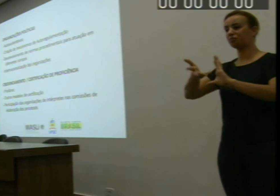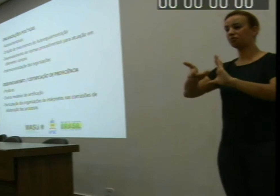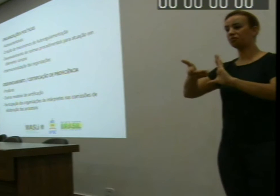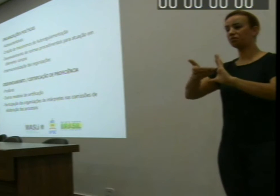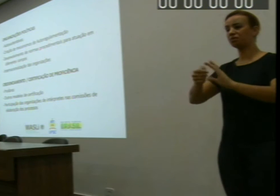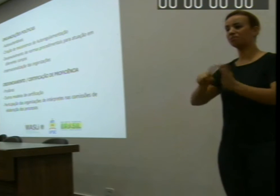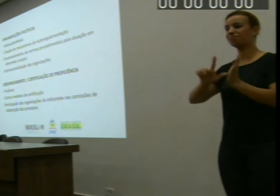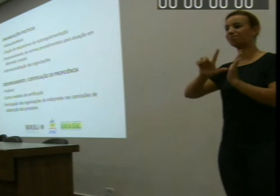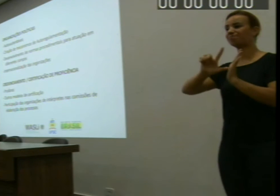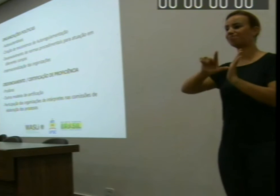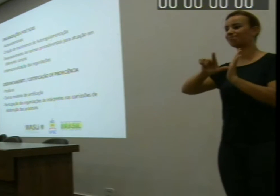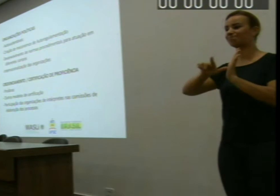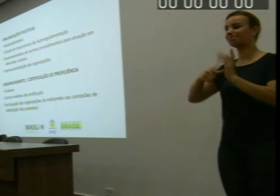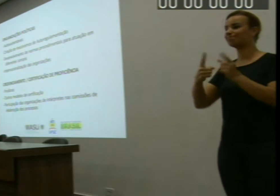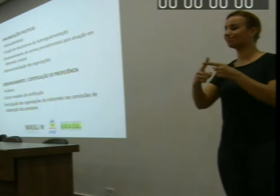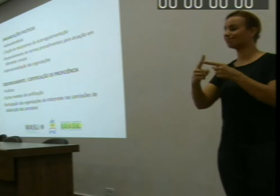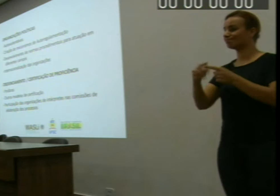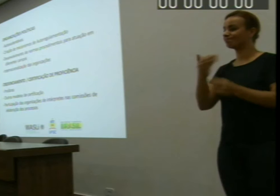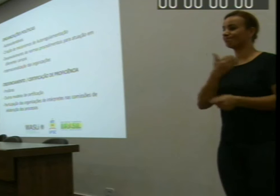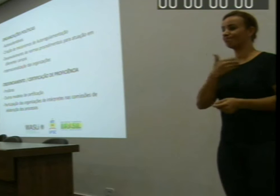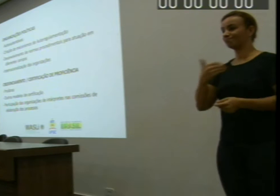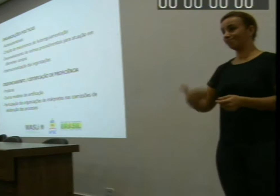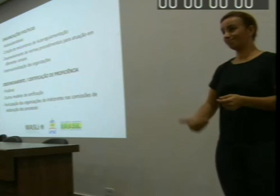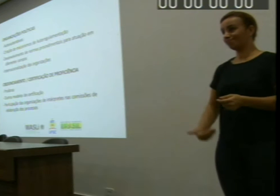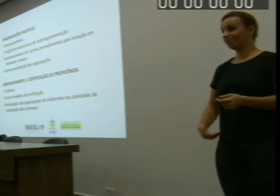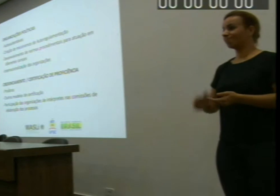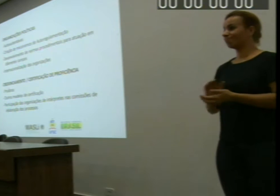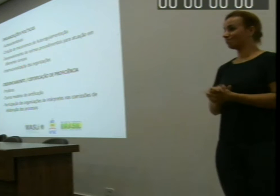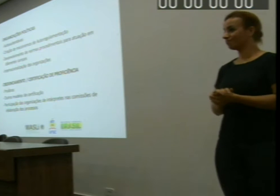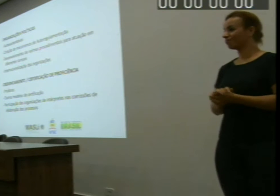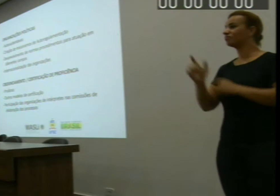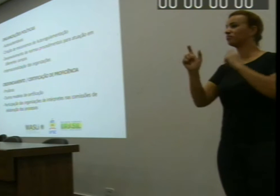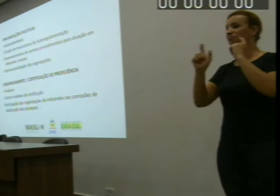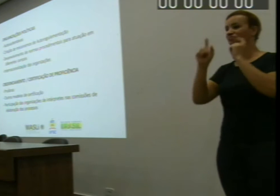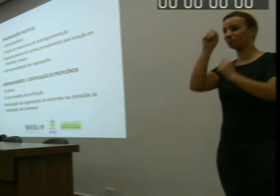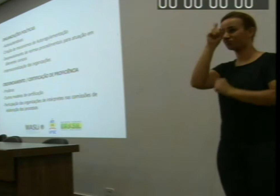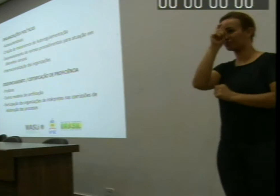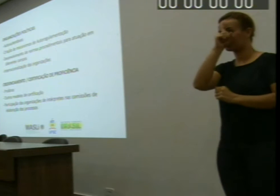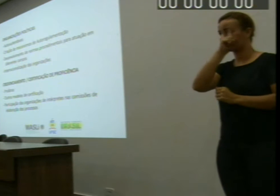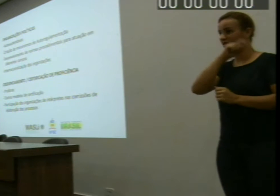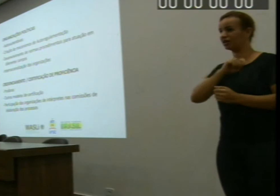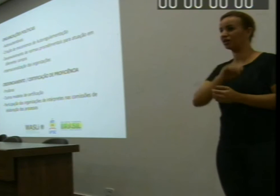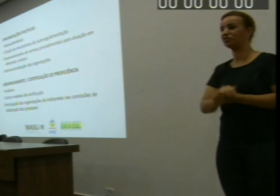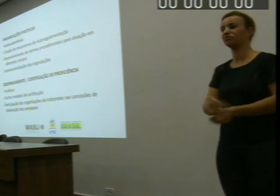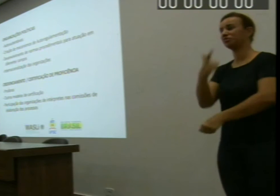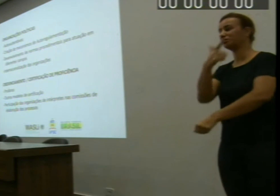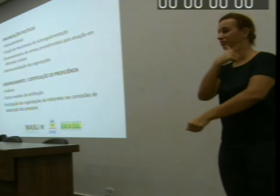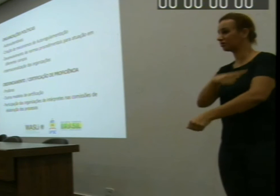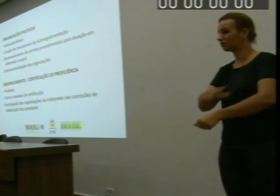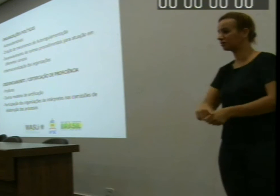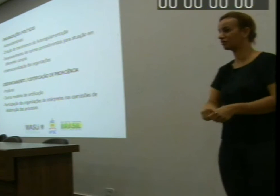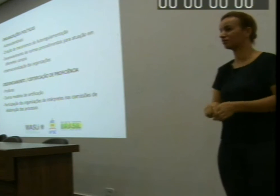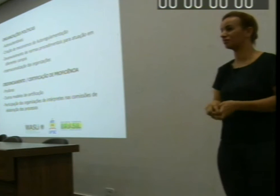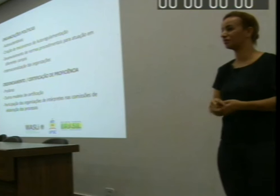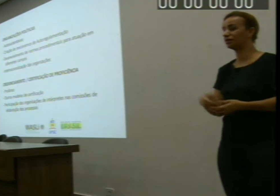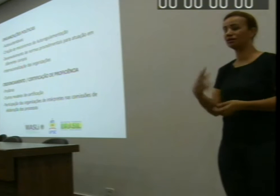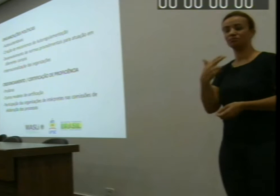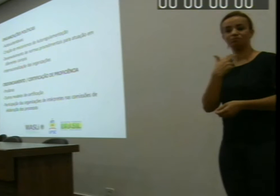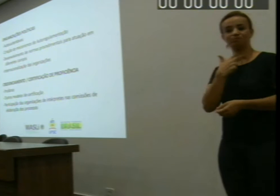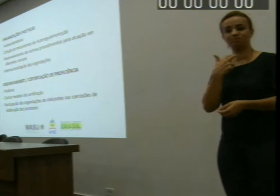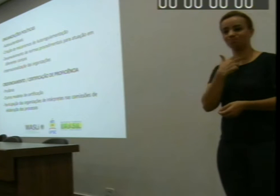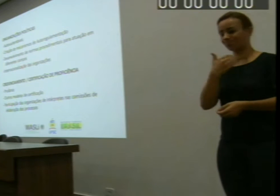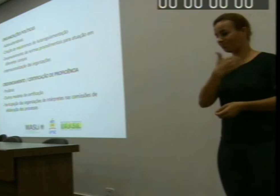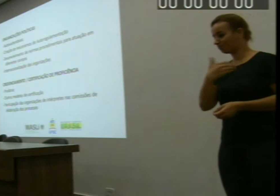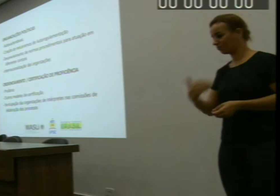atraso e isso é muito complicado né porque na verdade é um teste de proficiência é uma questão Educacional não pode receber uma interferência por